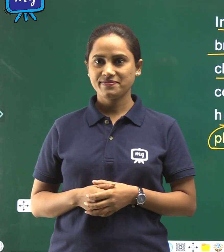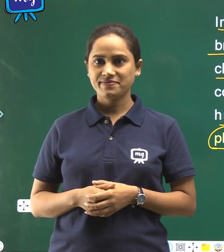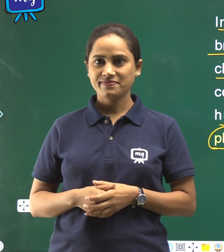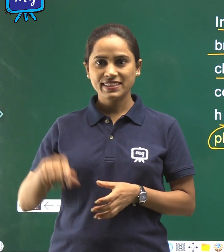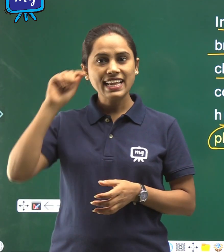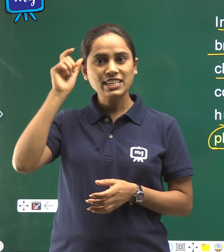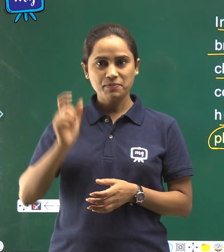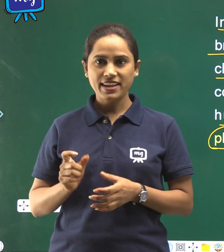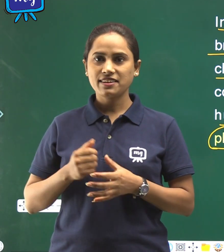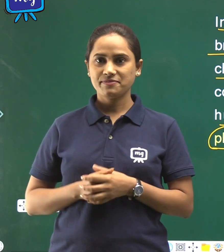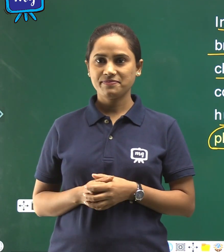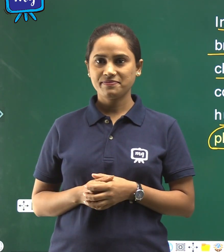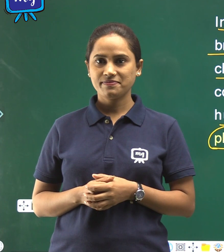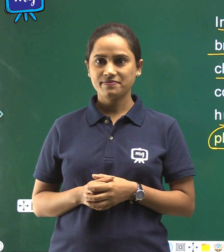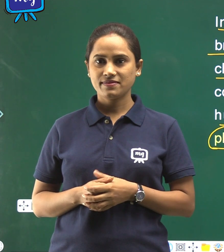स्प्रिंग,